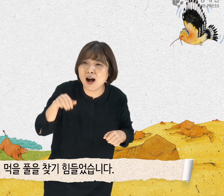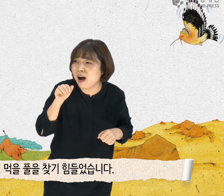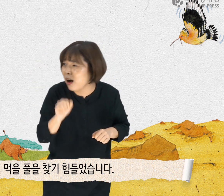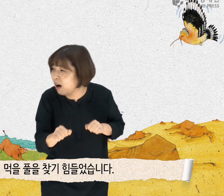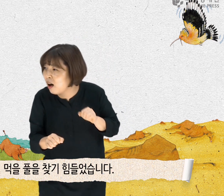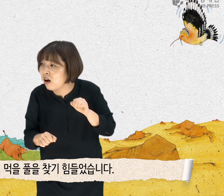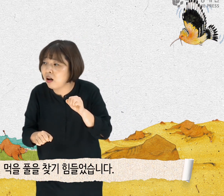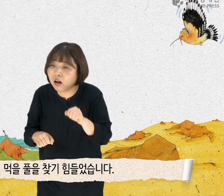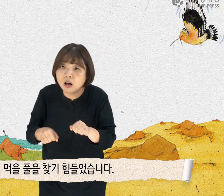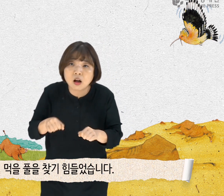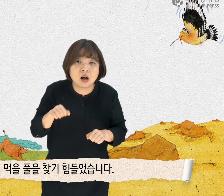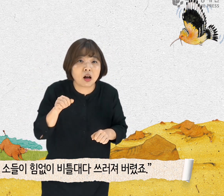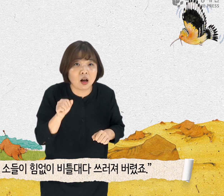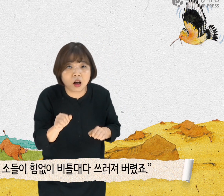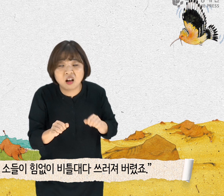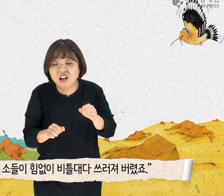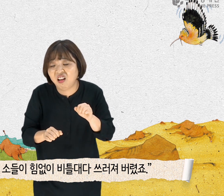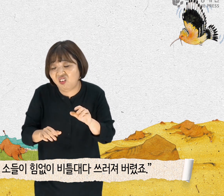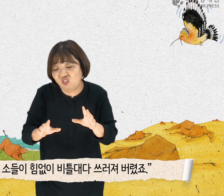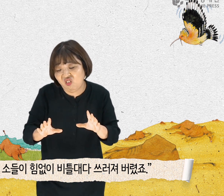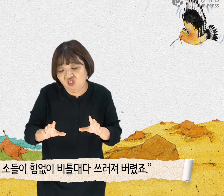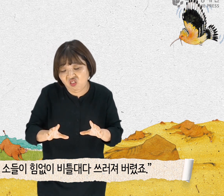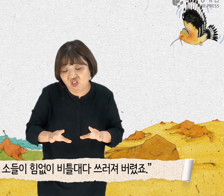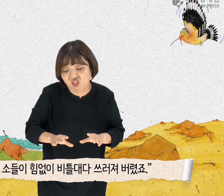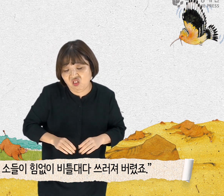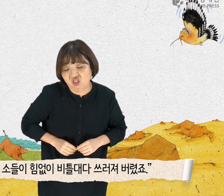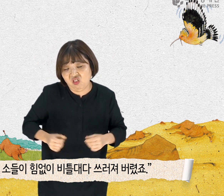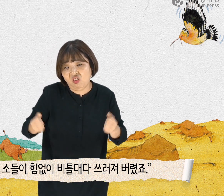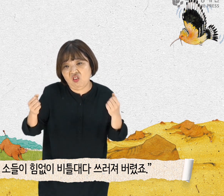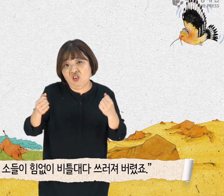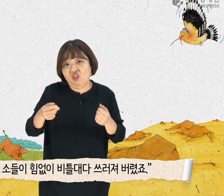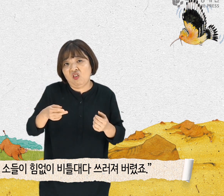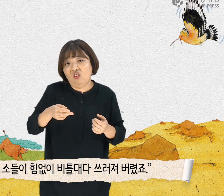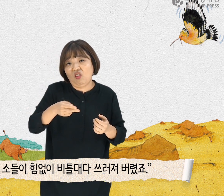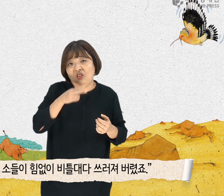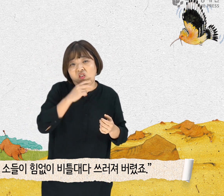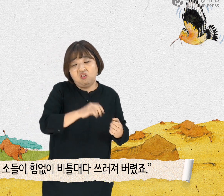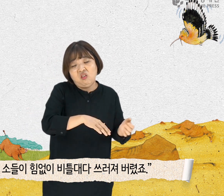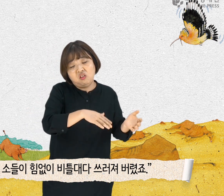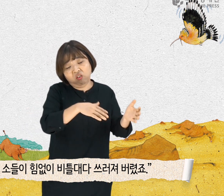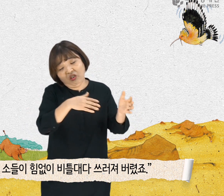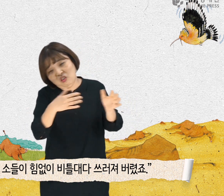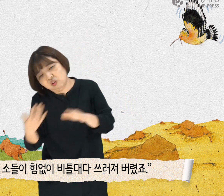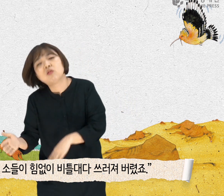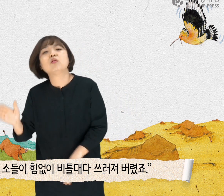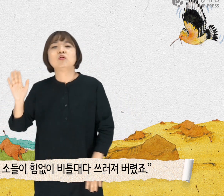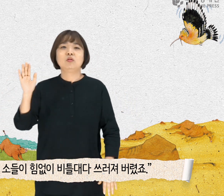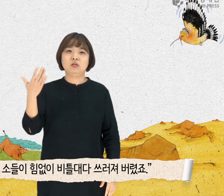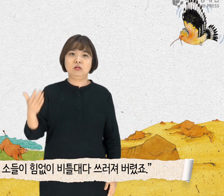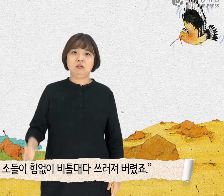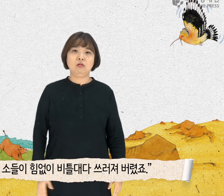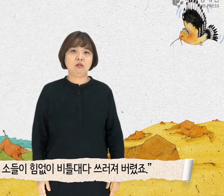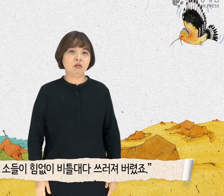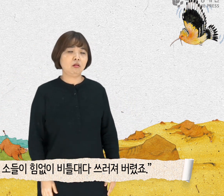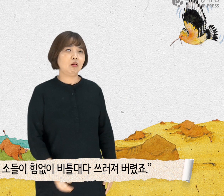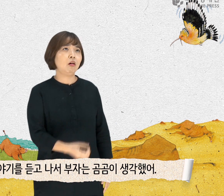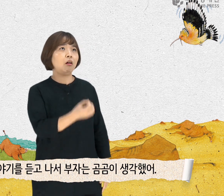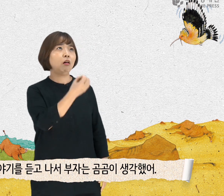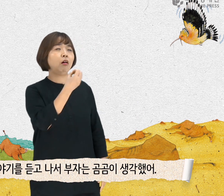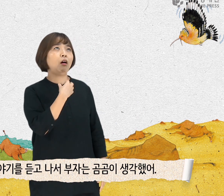힘들었습니다 나중에는 소들이 힘없이 비틀 되다 쓰러져 버렸죠